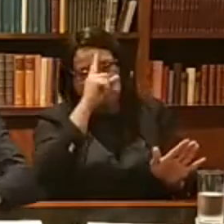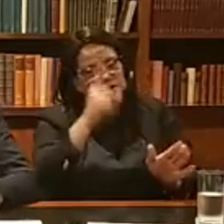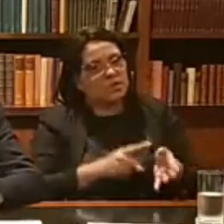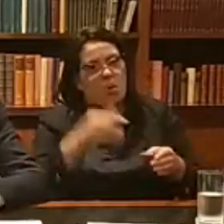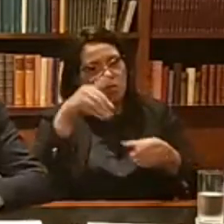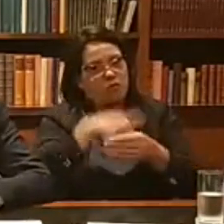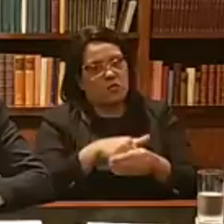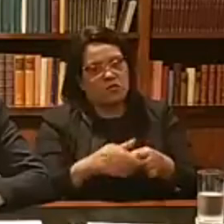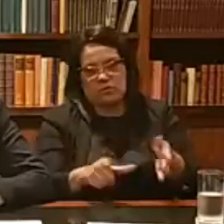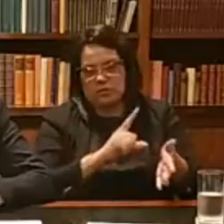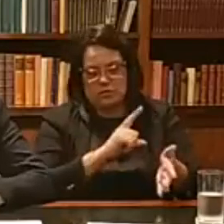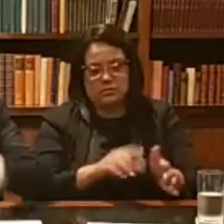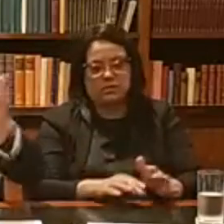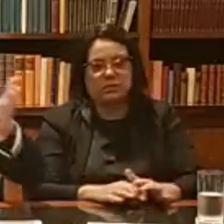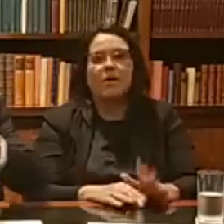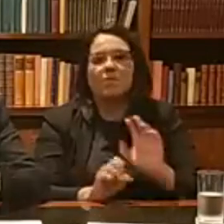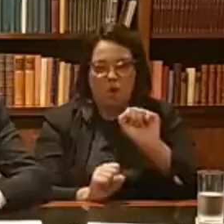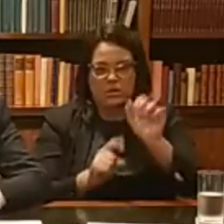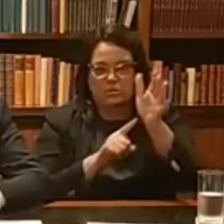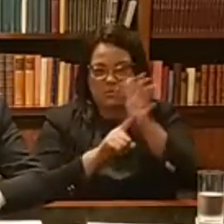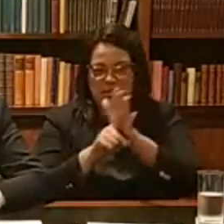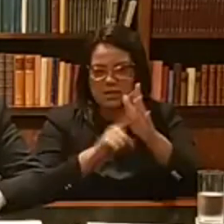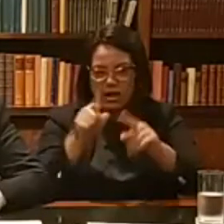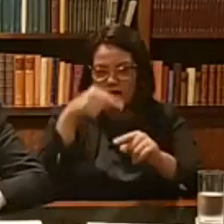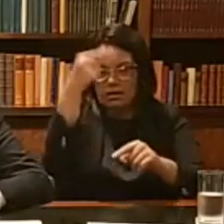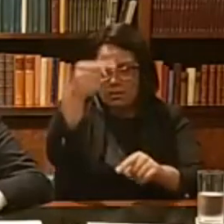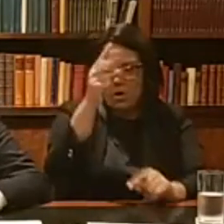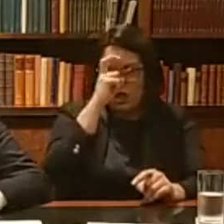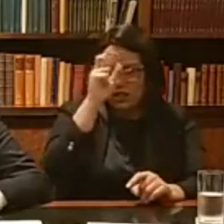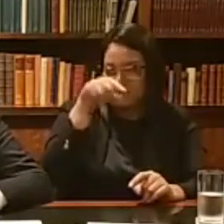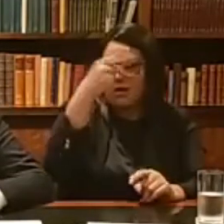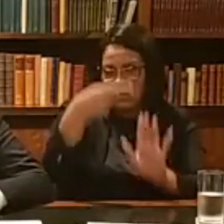ali anterior. Posso pesquisar para a próxima live aí.